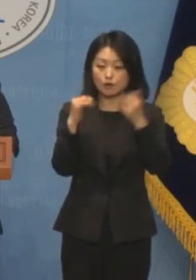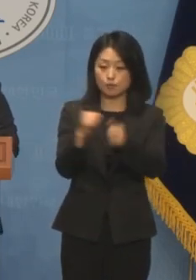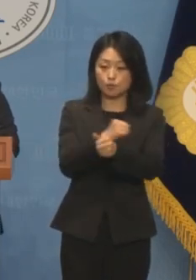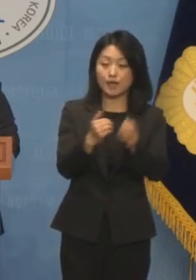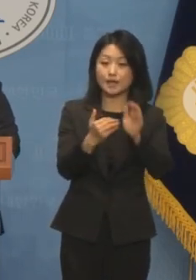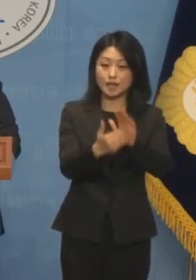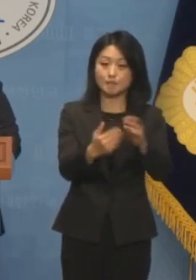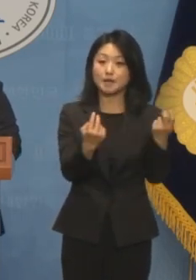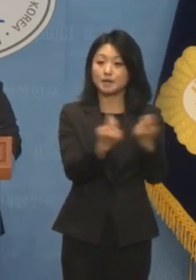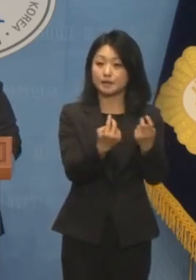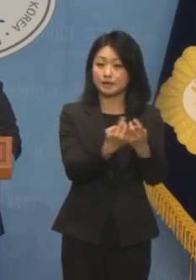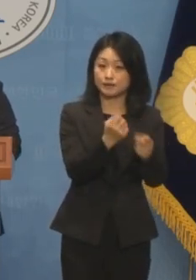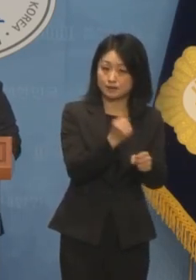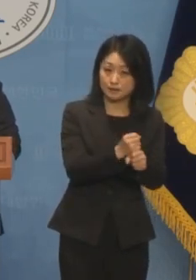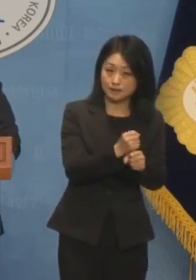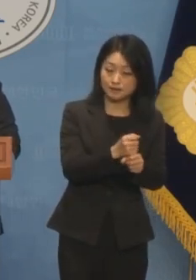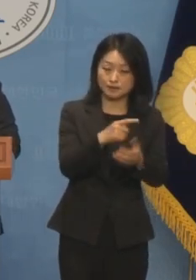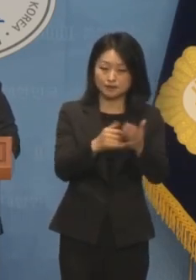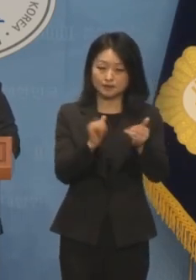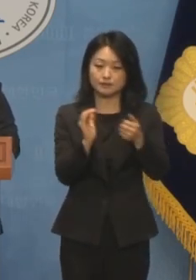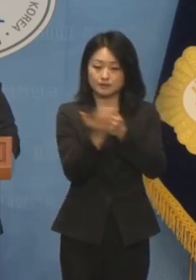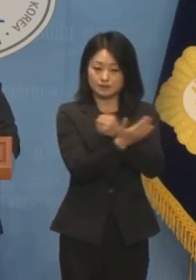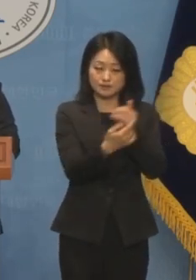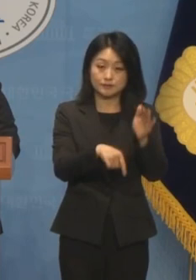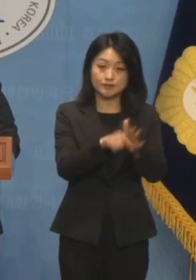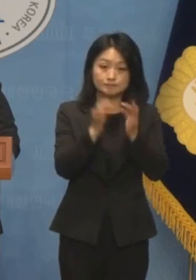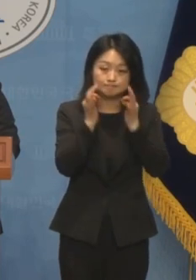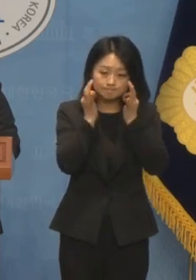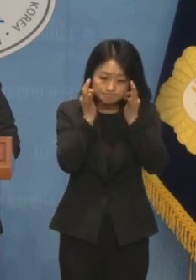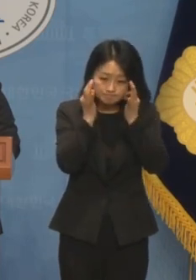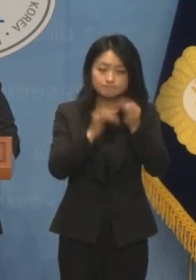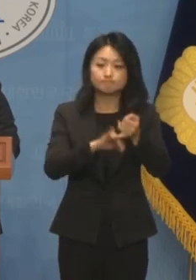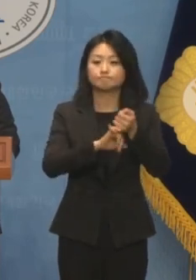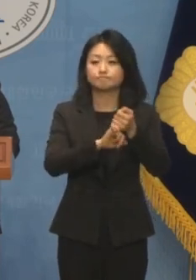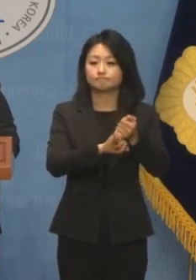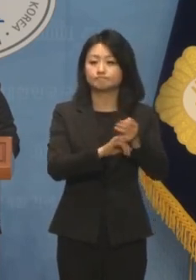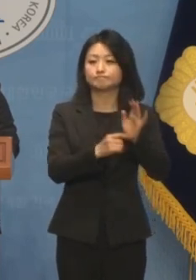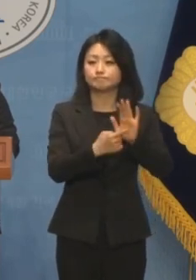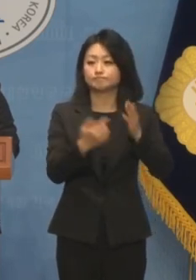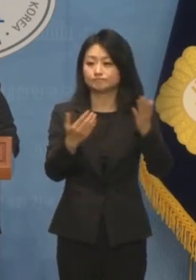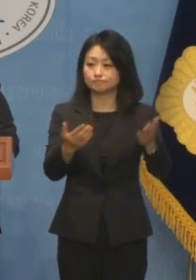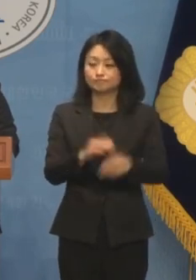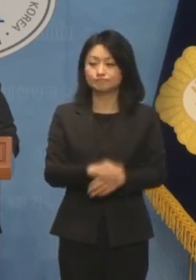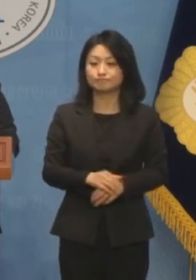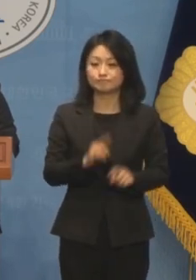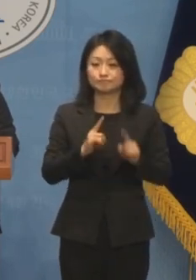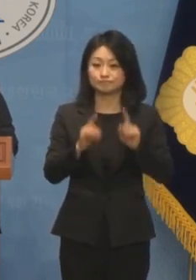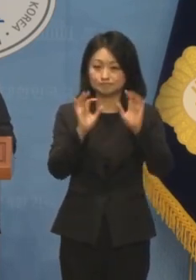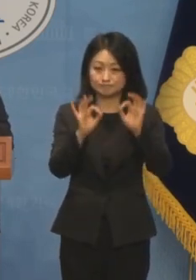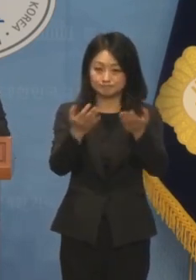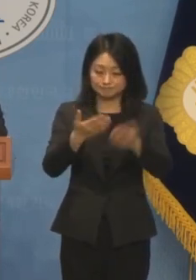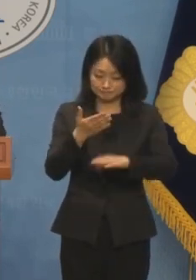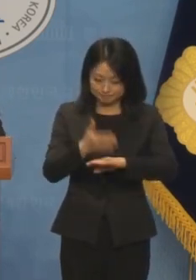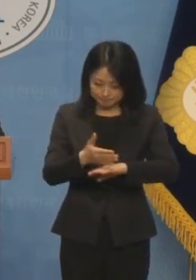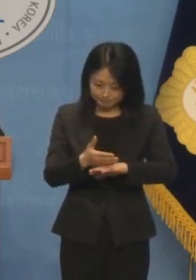예방 대책을 마련하고 피해자 보호에 앞장설 것임을 약속드립니다. 경청해 주셔서 고맙습니다.